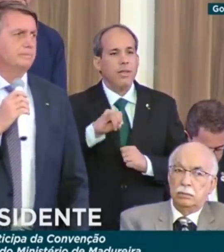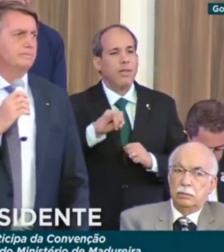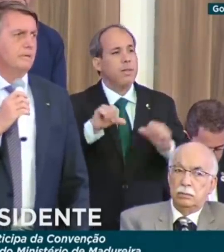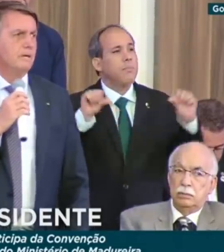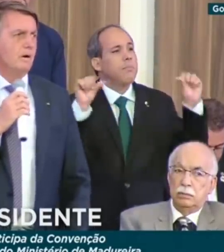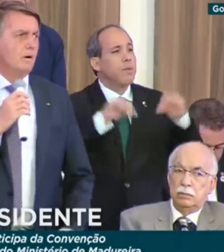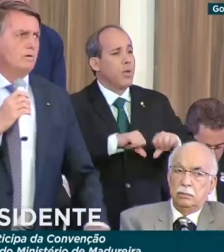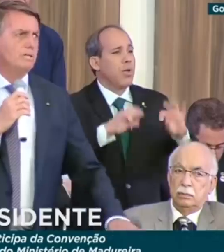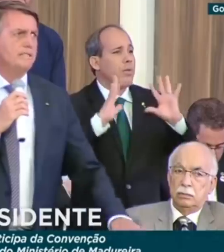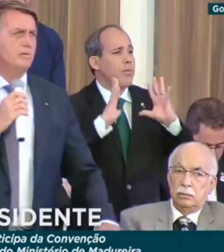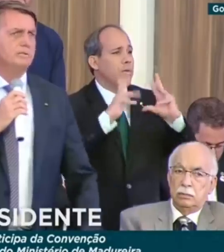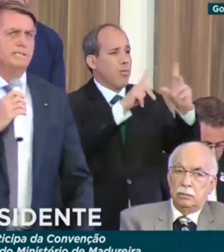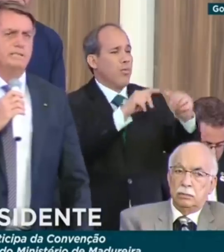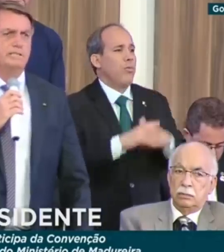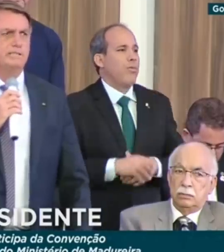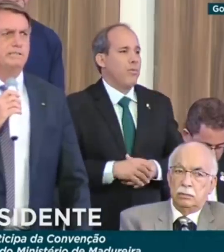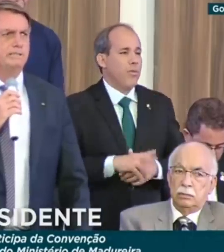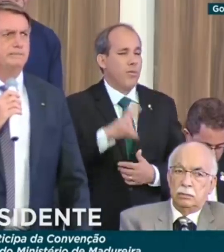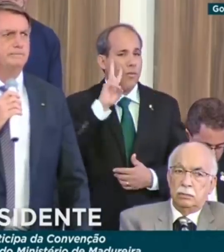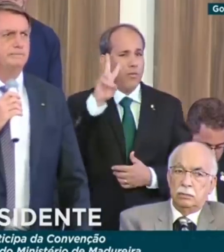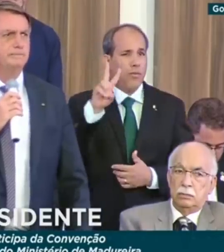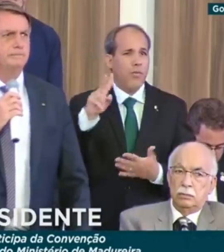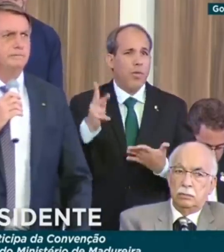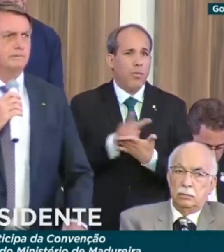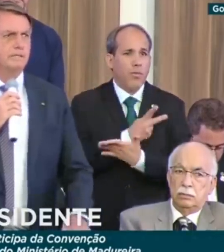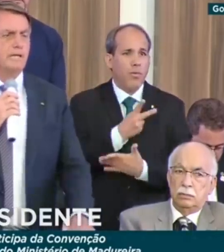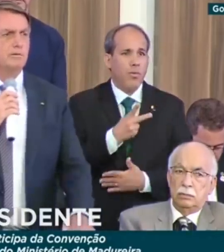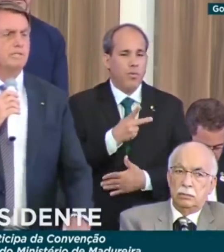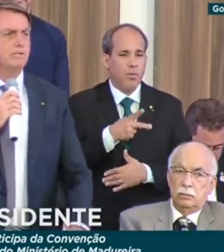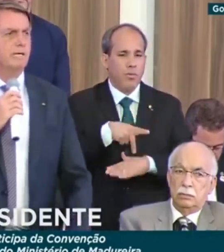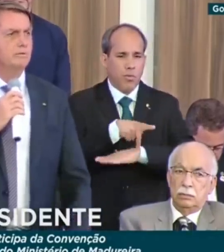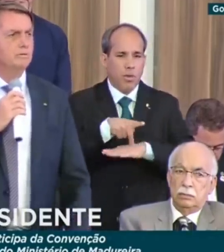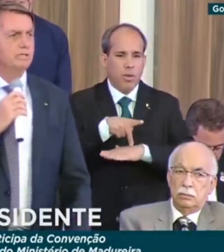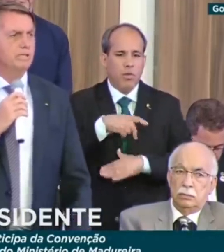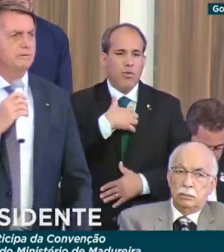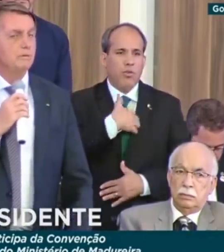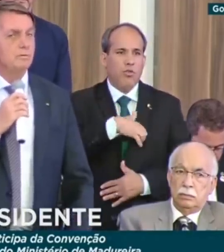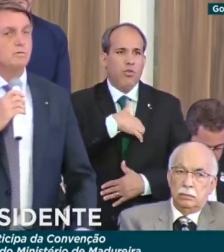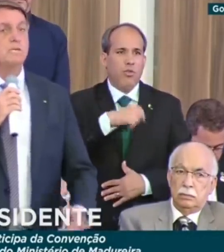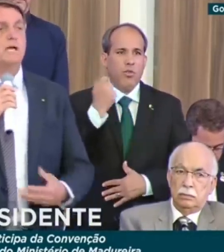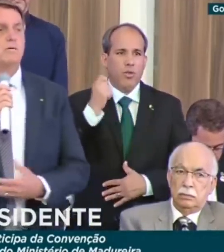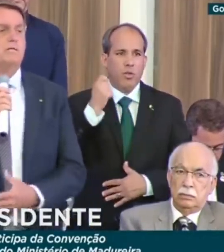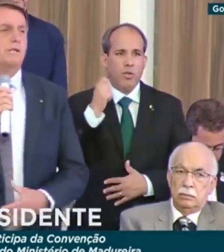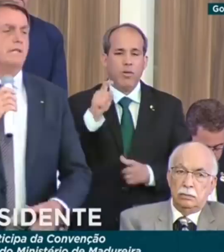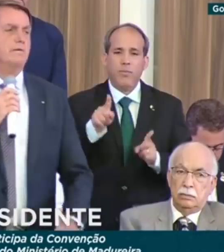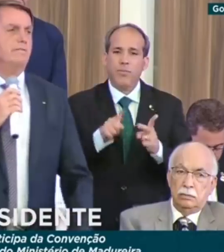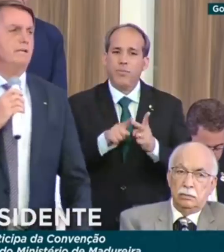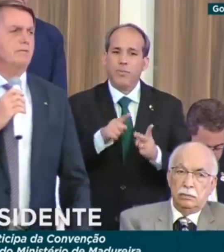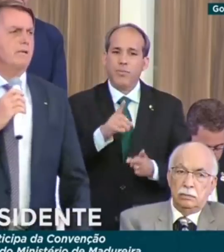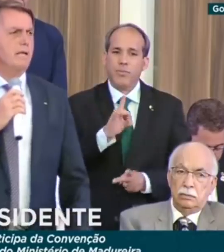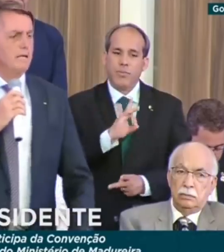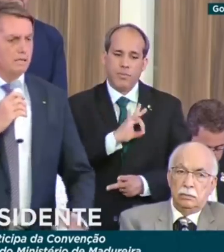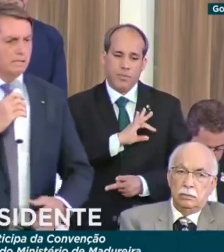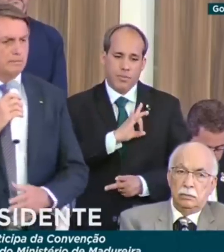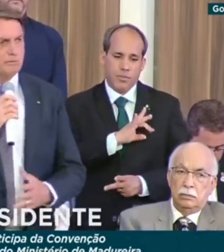mundo. Olha o que está acontecendo na Argentina, o que está acontecendo no Chile, o que aconteceu na